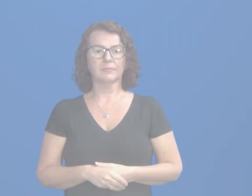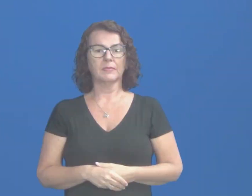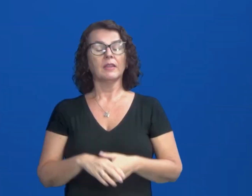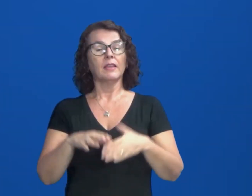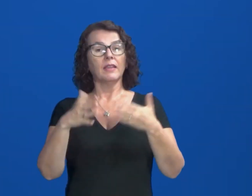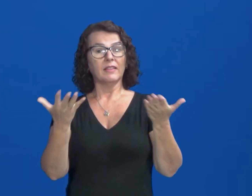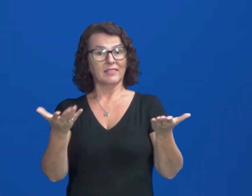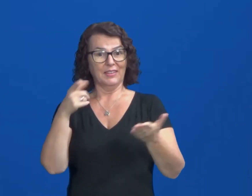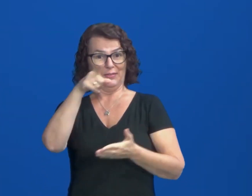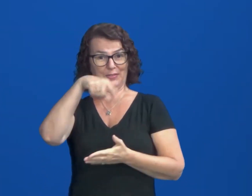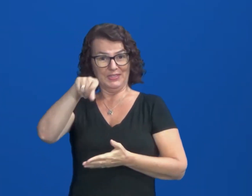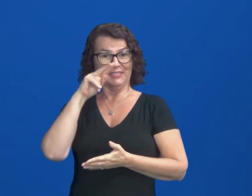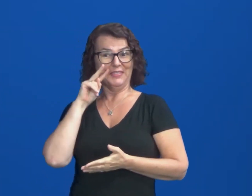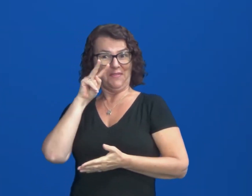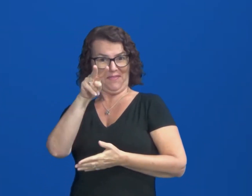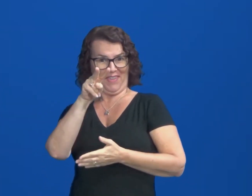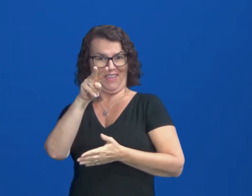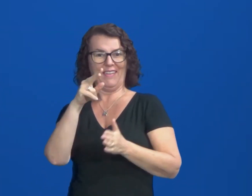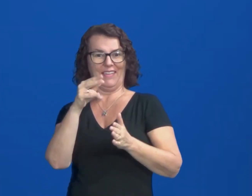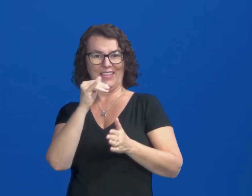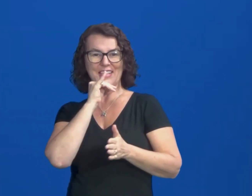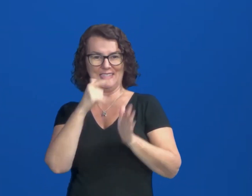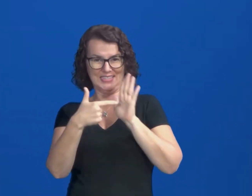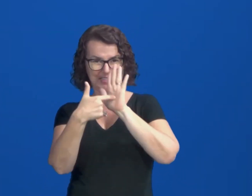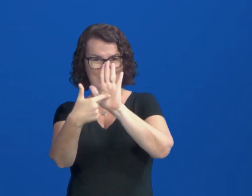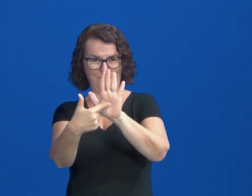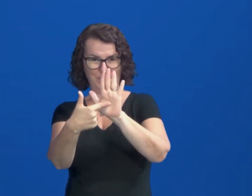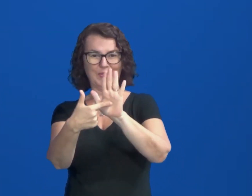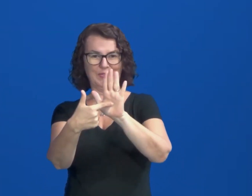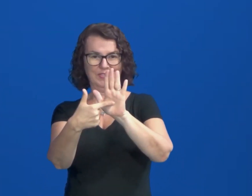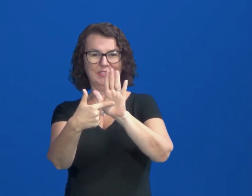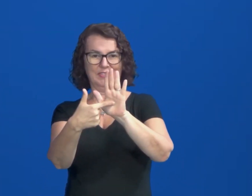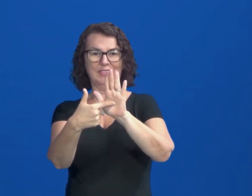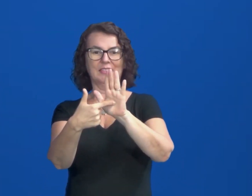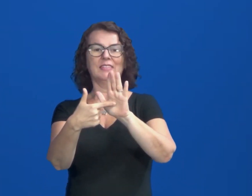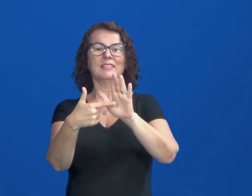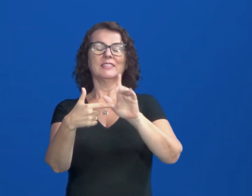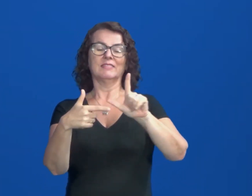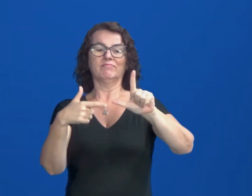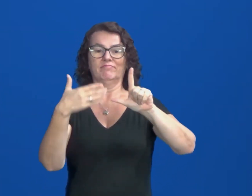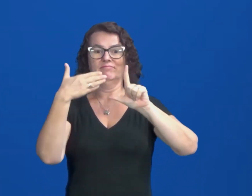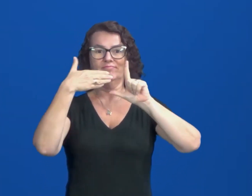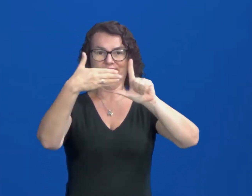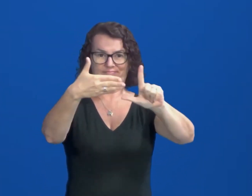Então, vocês observaram nas imagens que foram apresentadas aqui,